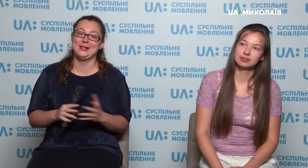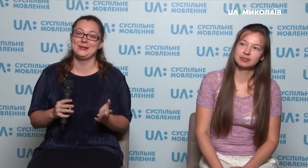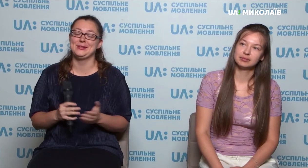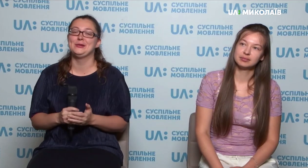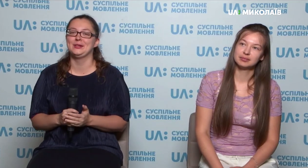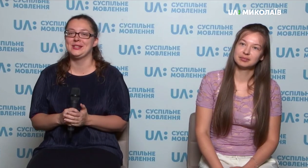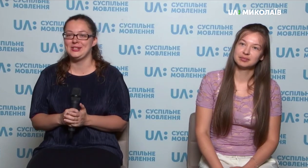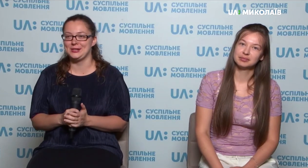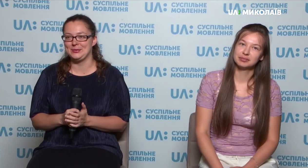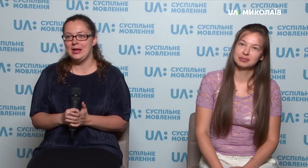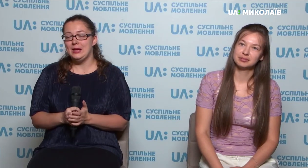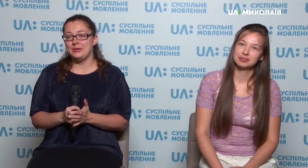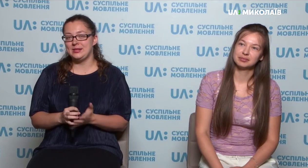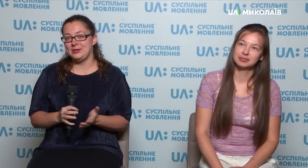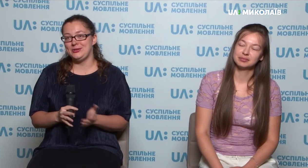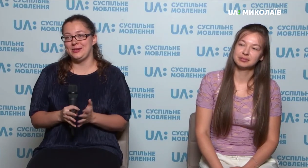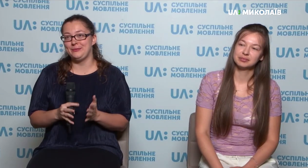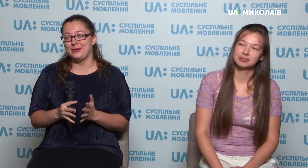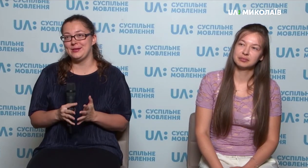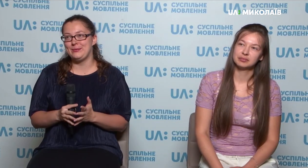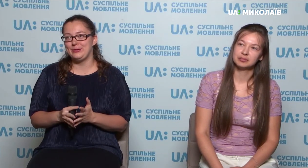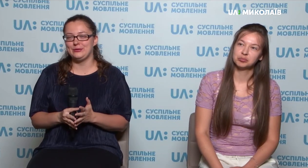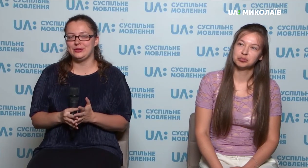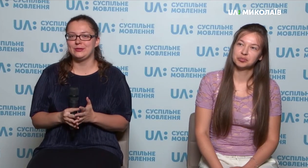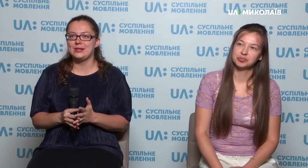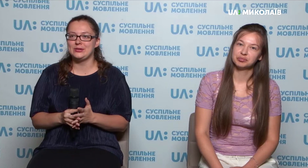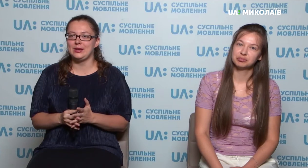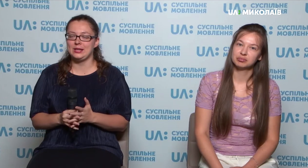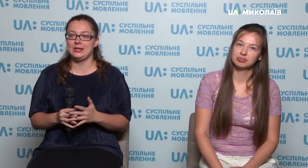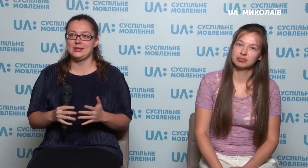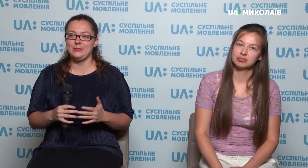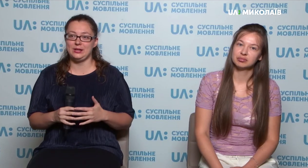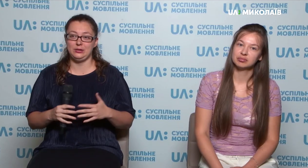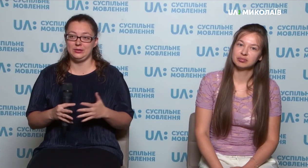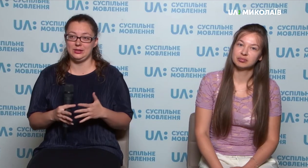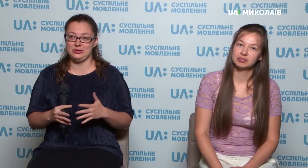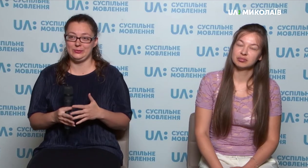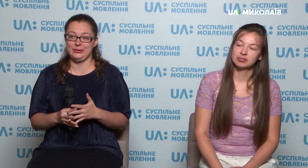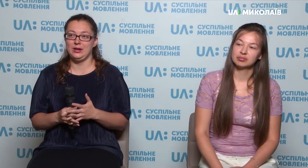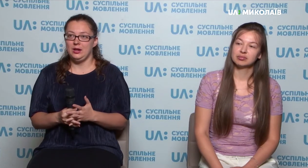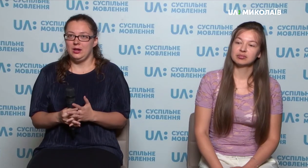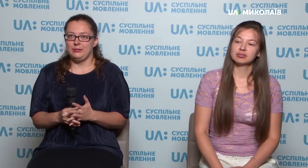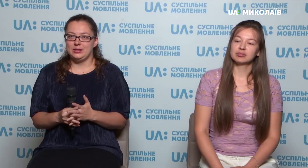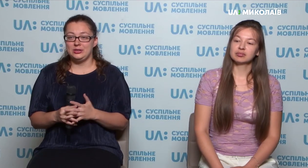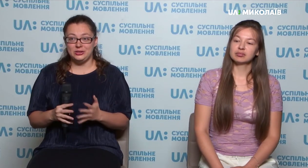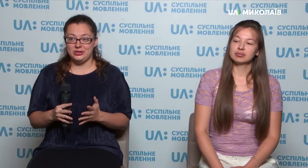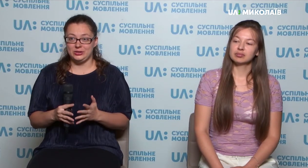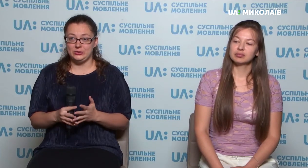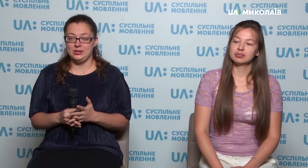якось не виходило з часом. Мені здається, що це, в принципі, дуже корисно, як і для себе, як для людини, щоб мати ширший кругозір. І